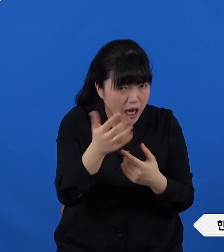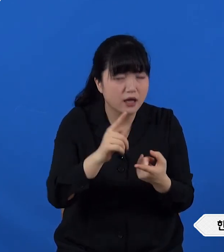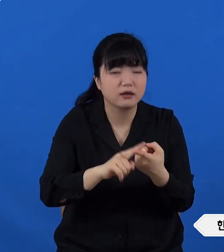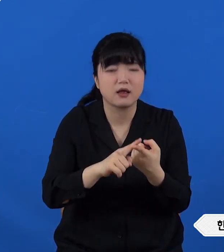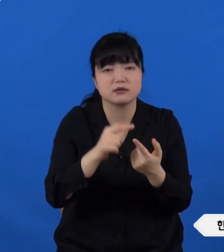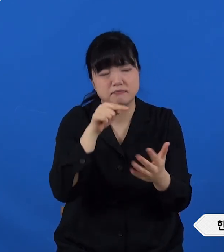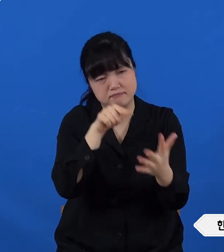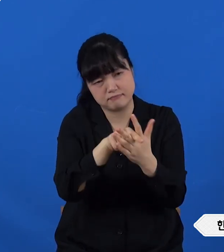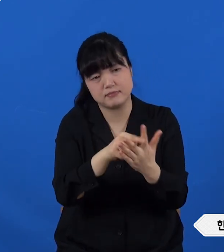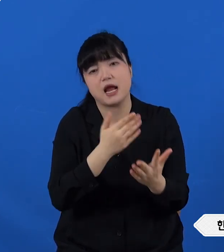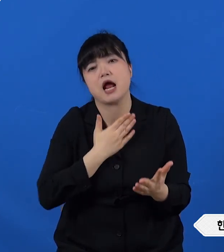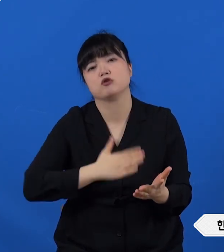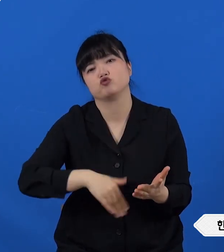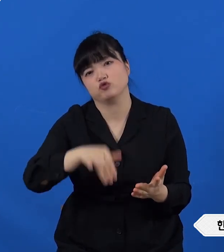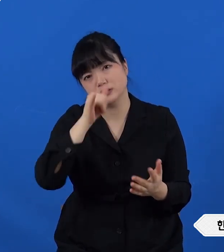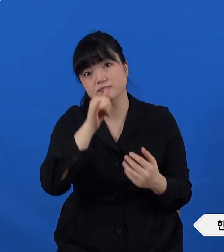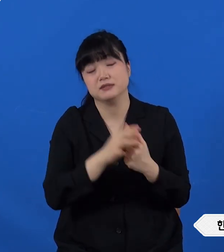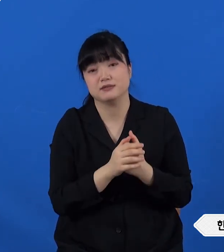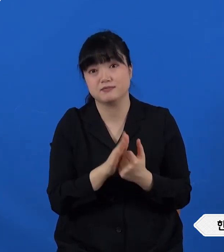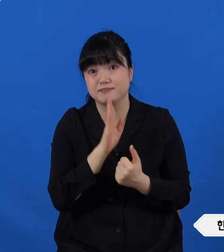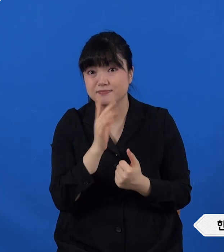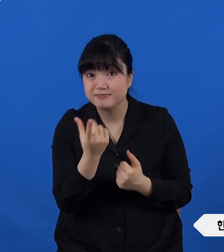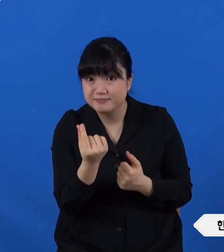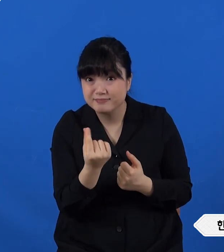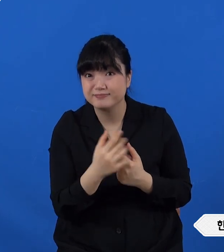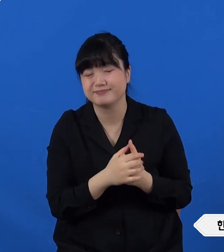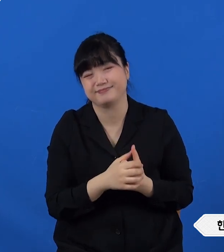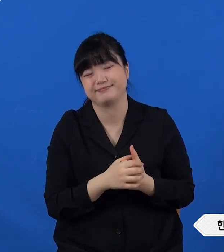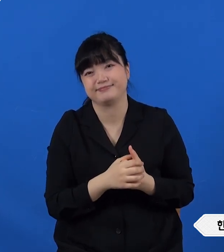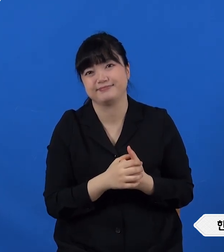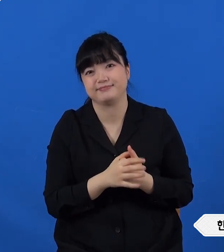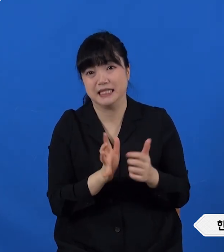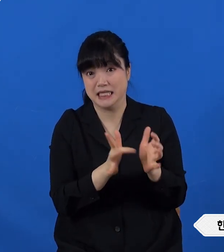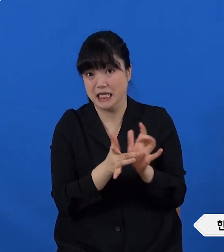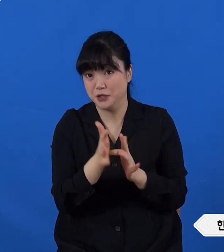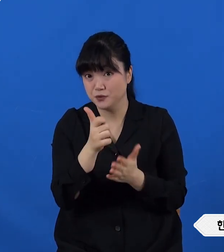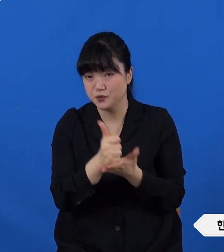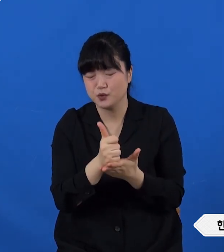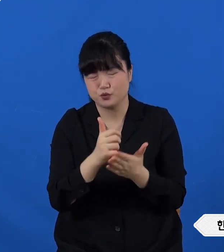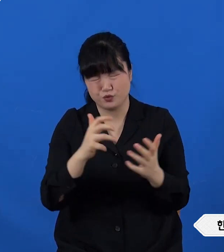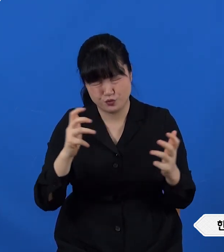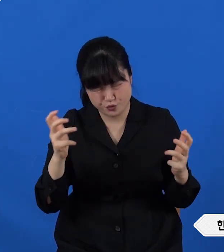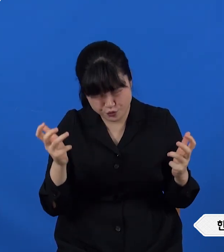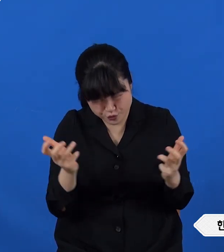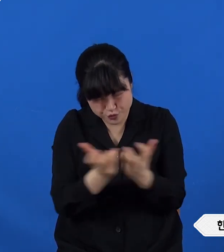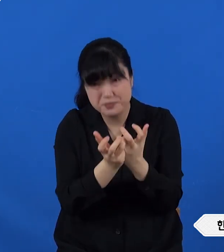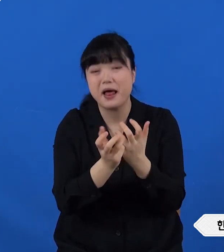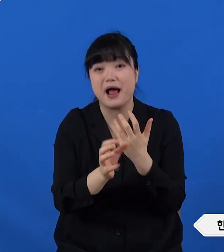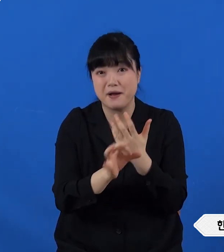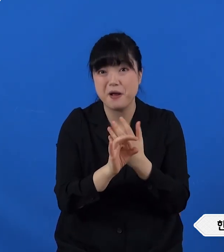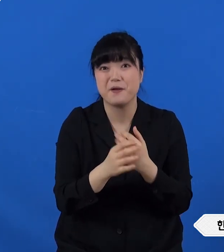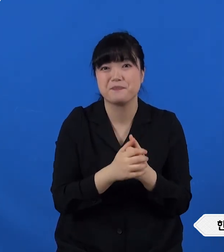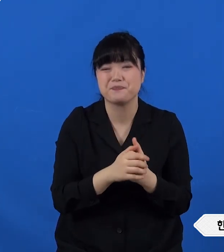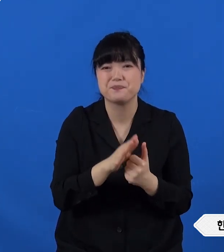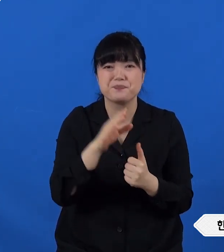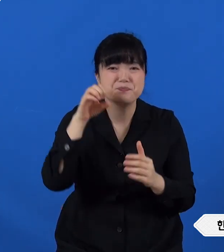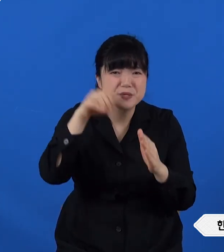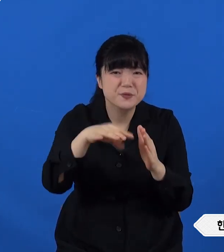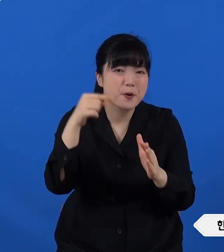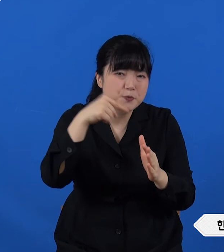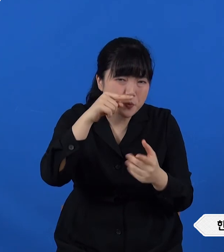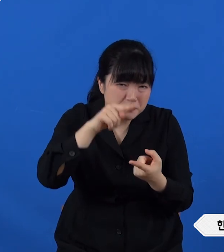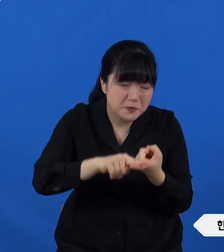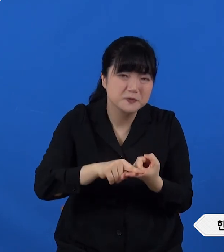말했습니다. 맞는 말이죠. 우리가 예수로 충만해서 정말 빛과